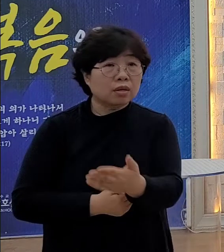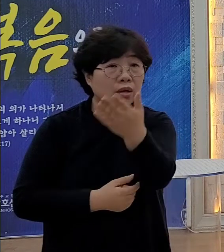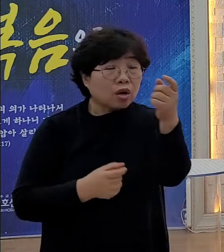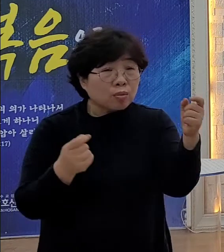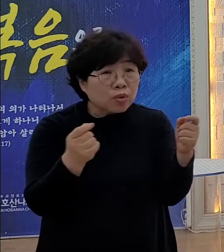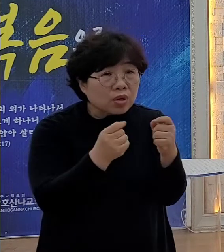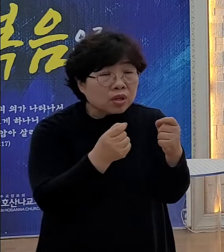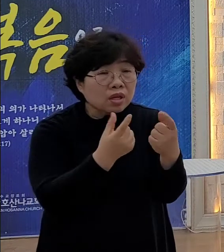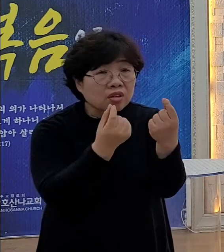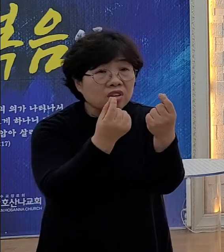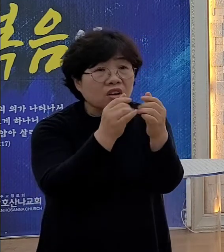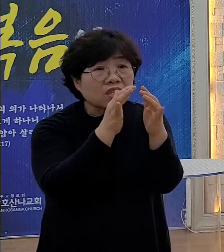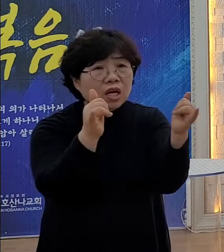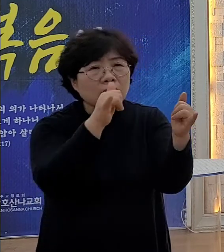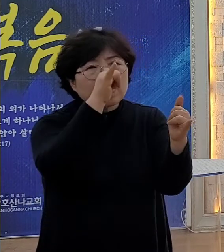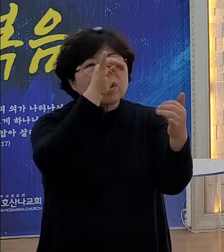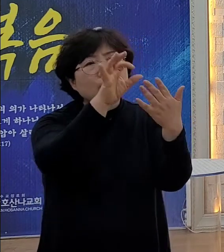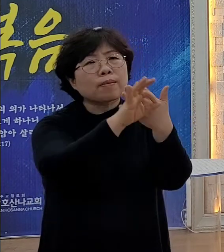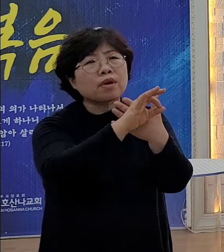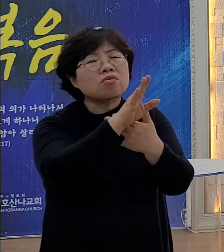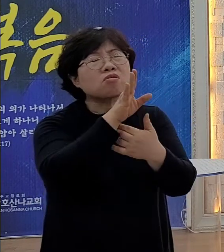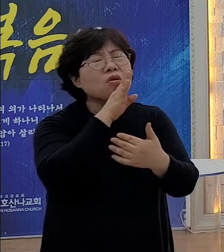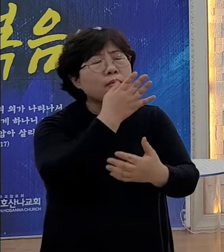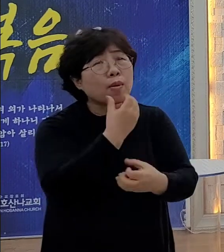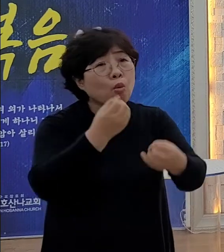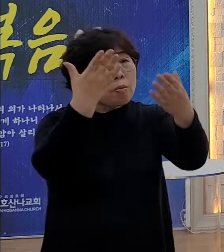여러분 곁에 그런 분이 있으면 정말 복받은 사람입니다.